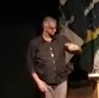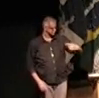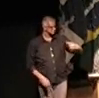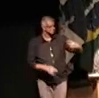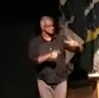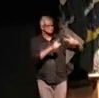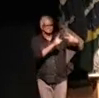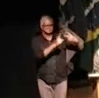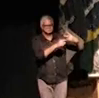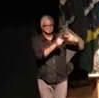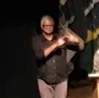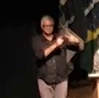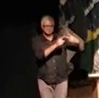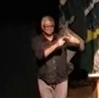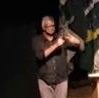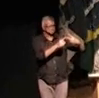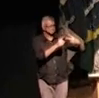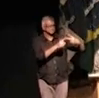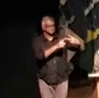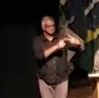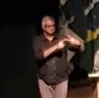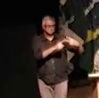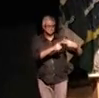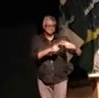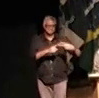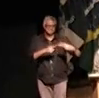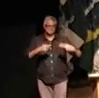agora é outra bolsa né